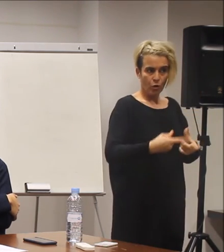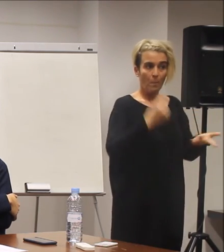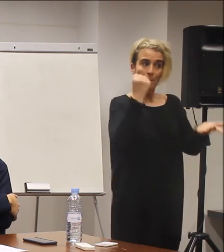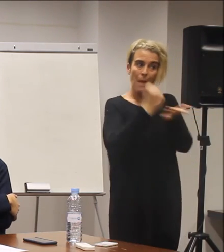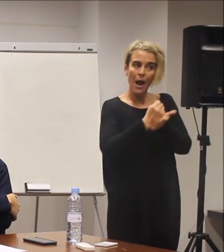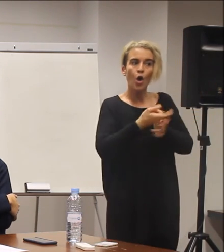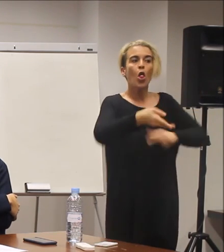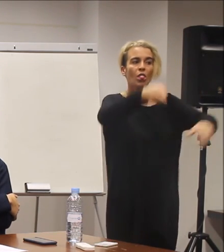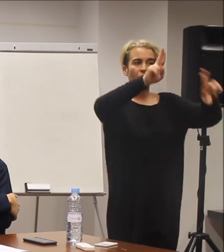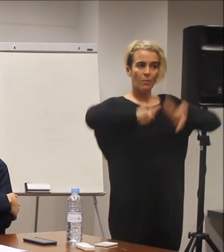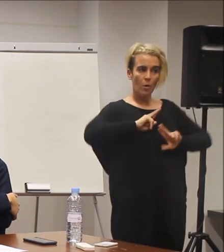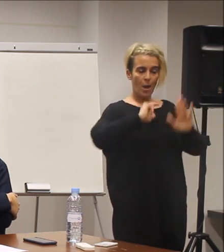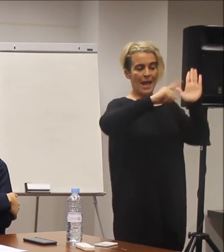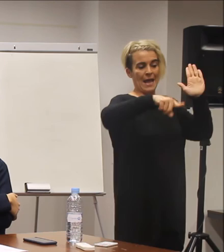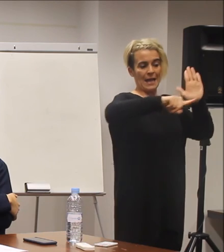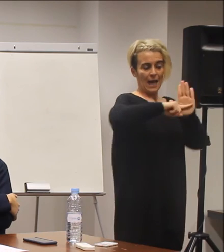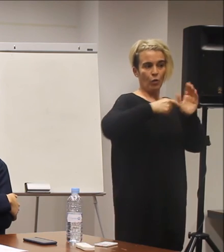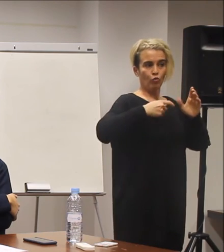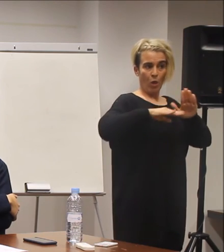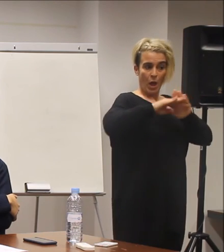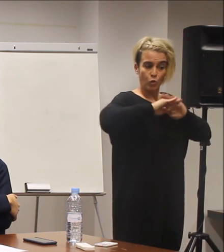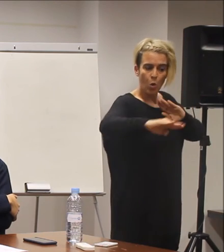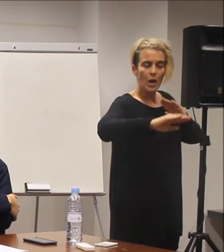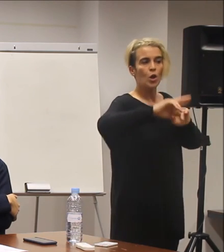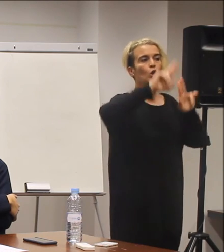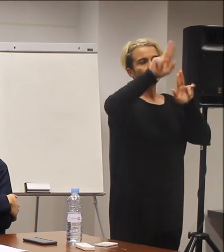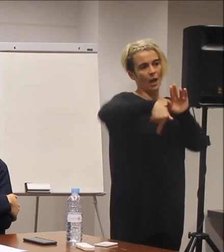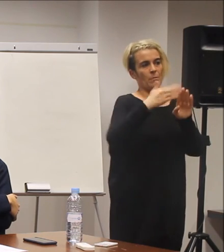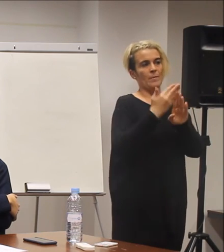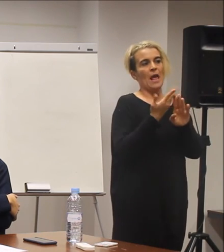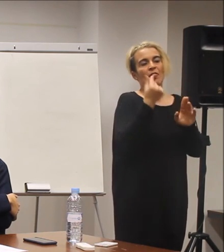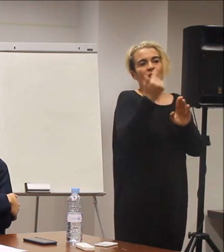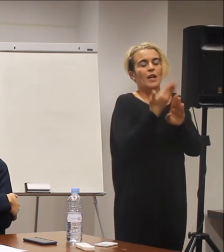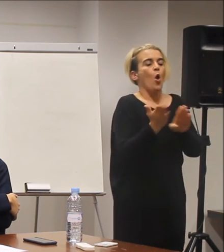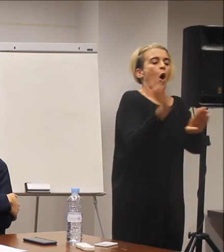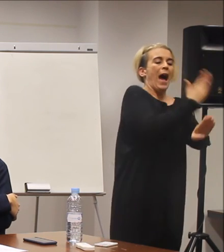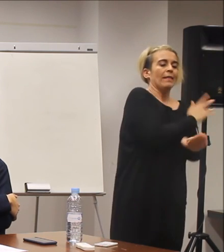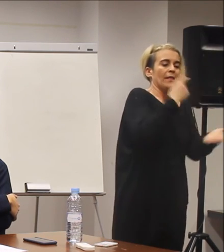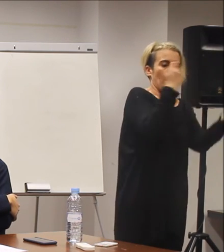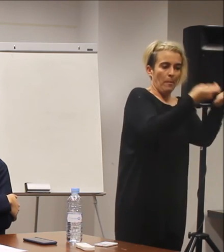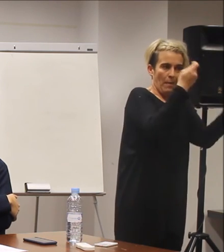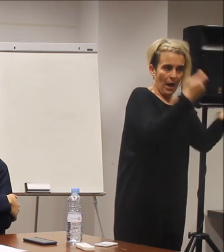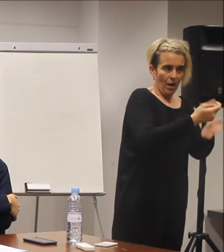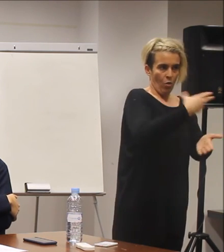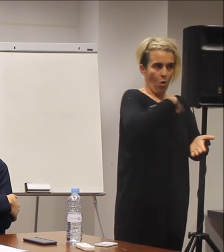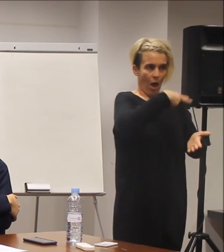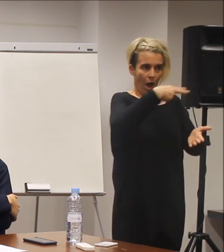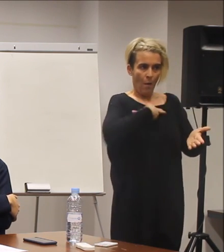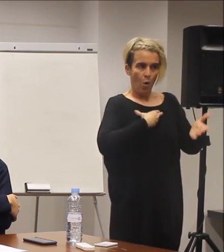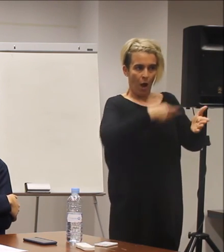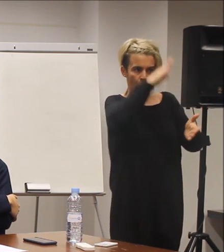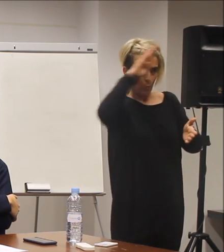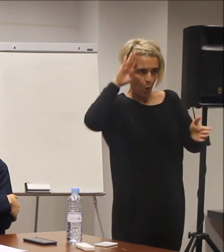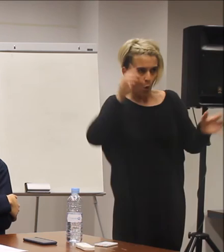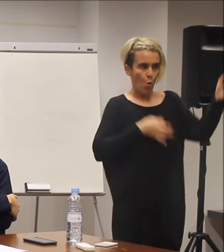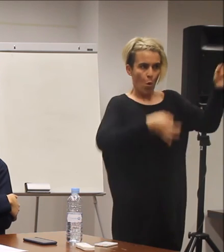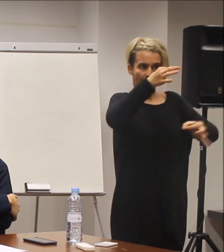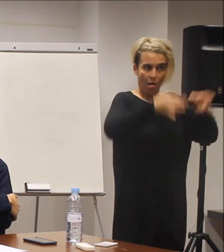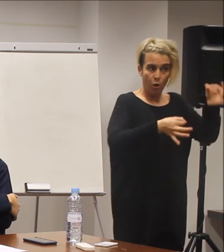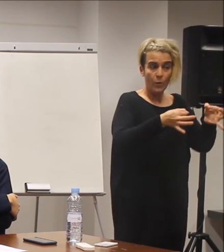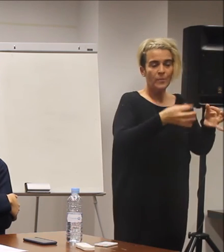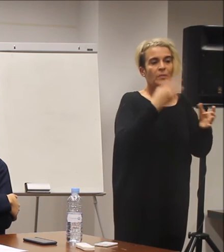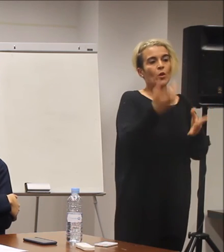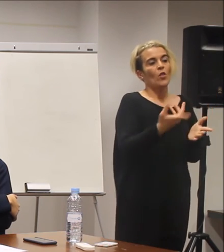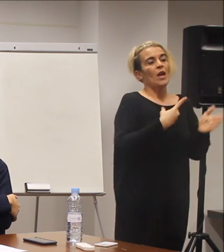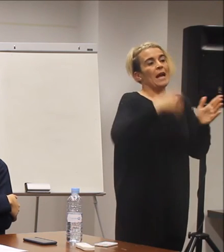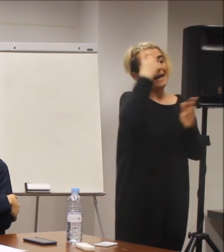las costas, y entonces recuperéis el dinero que habéis invertido en abogado, procurador, periciales, etc. ¿Qué pasa? Que el Real Decreto está